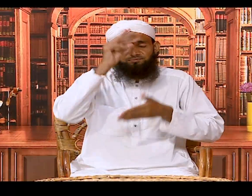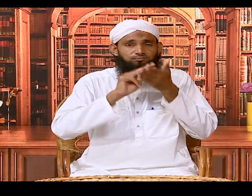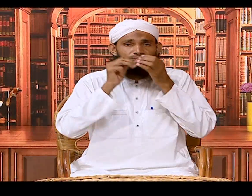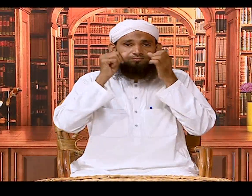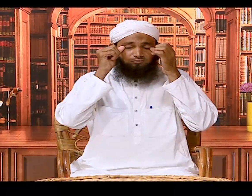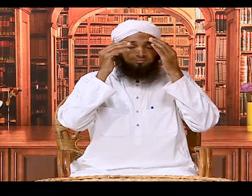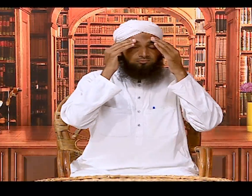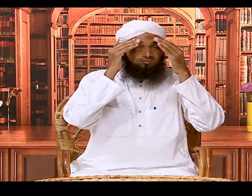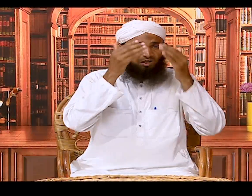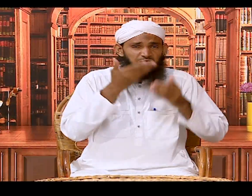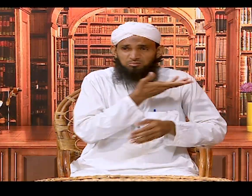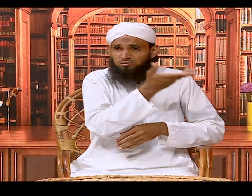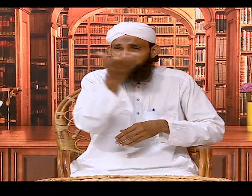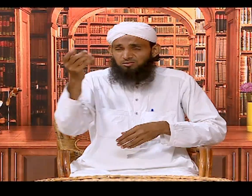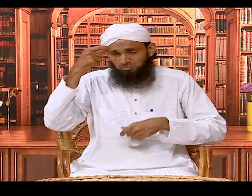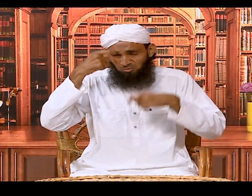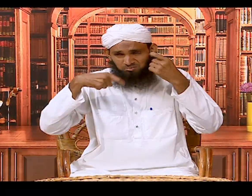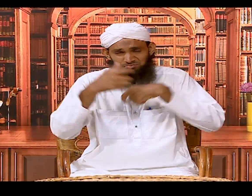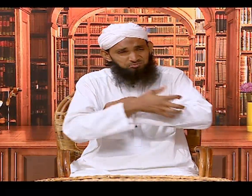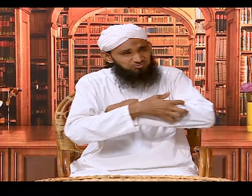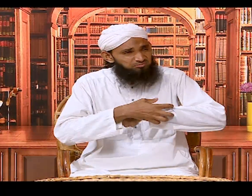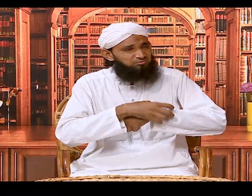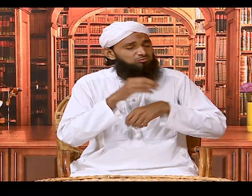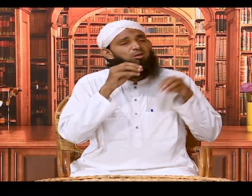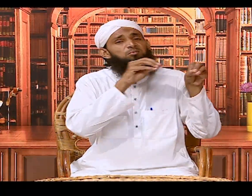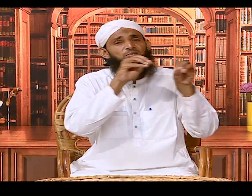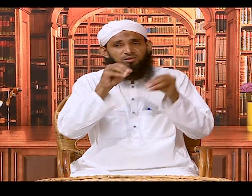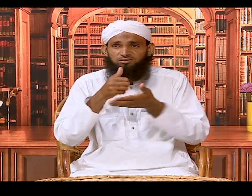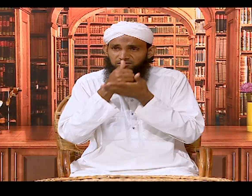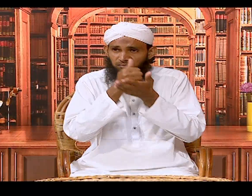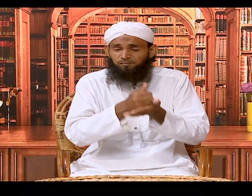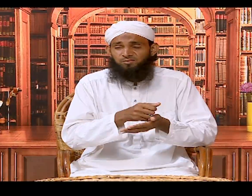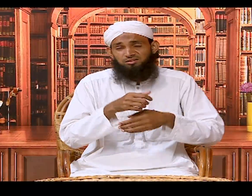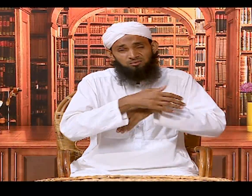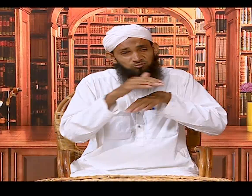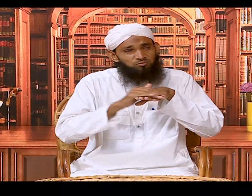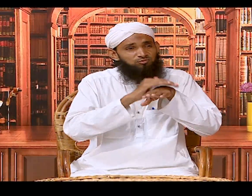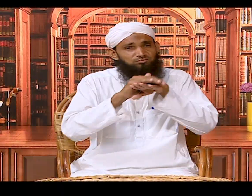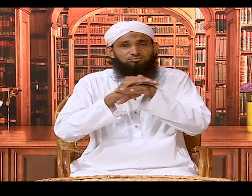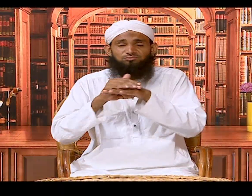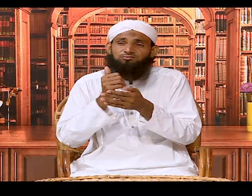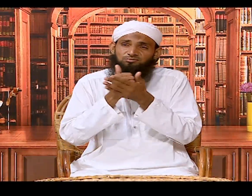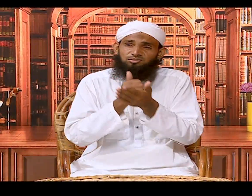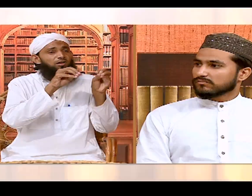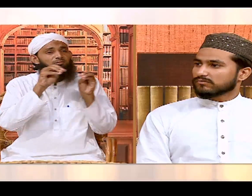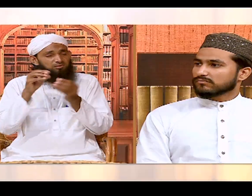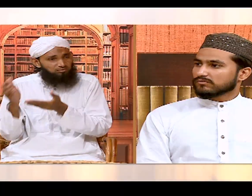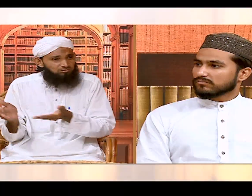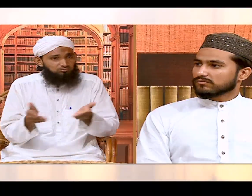علیہ وآلہ وسلم کی دکھیاری امت کا غم بانٹا کریں، عاشقان رسول کے ساتھ ہمدردی کیا کریں، دوسروں کے کام